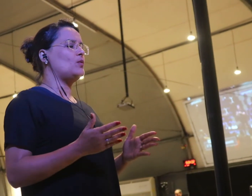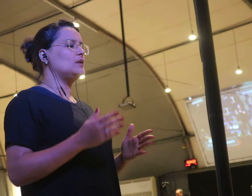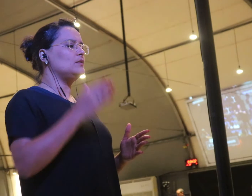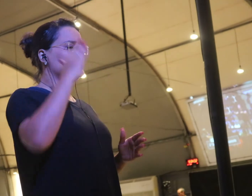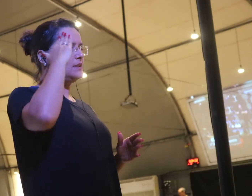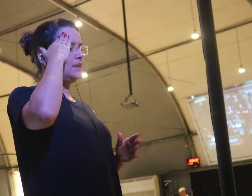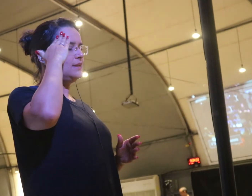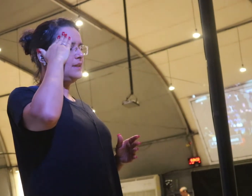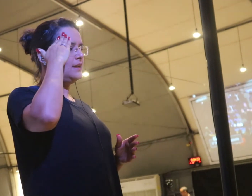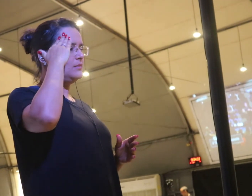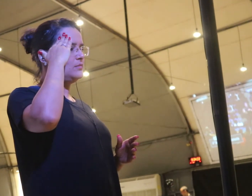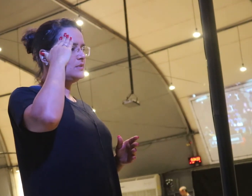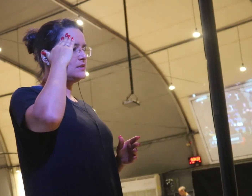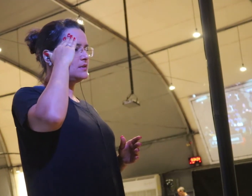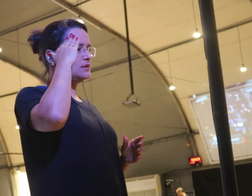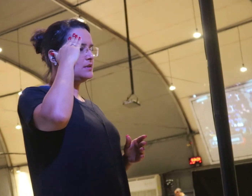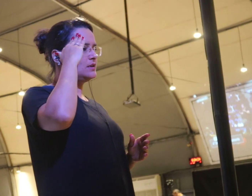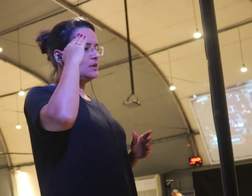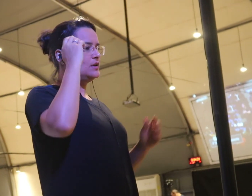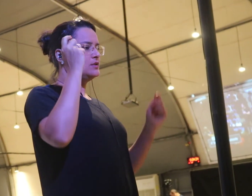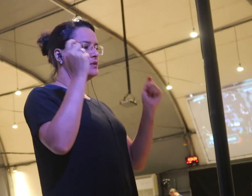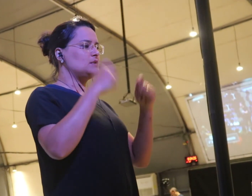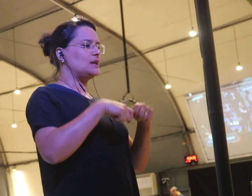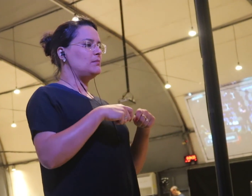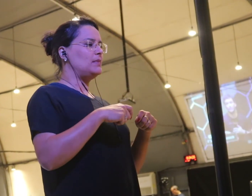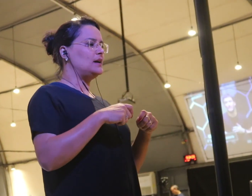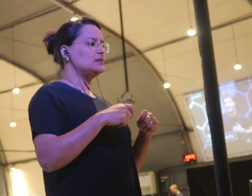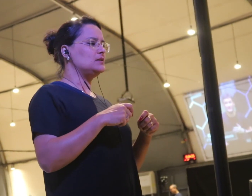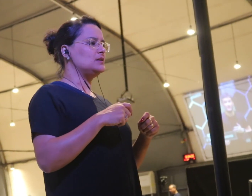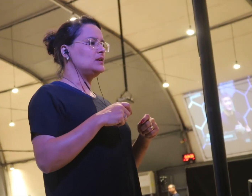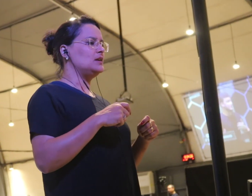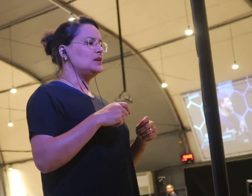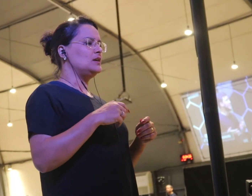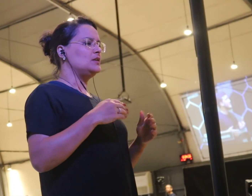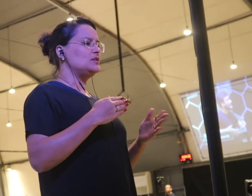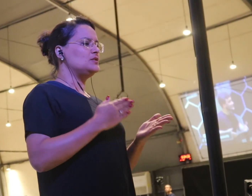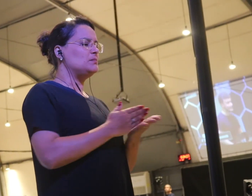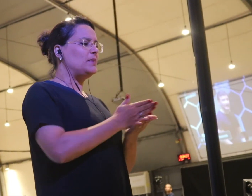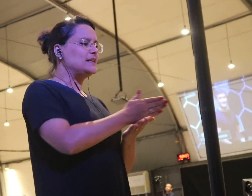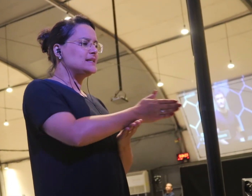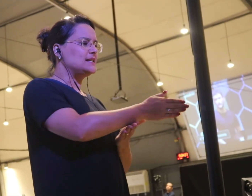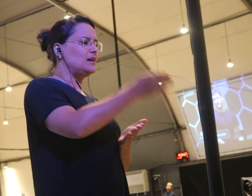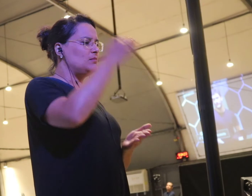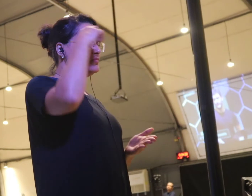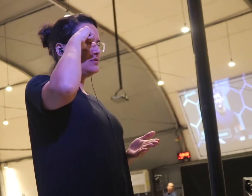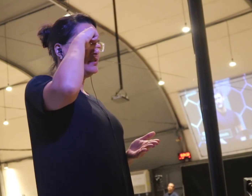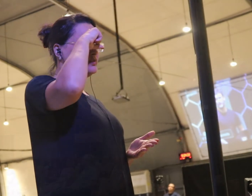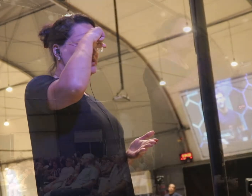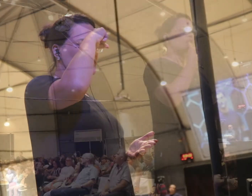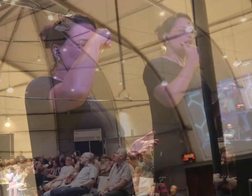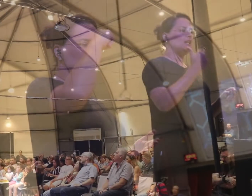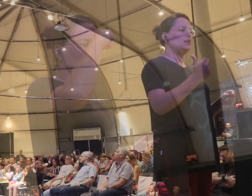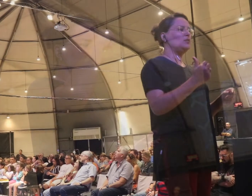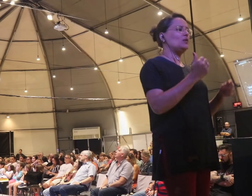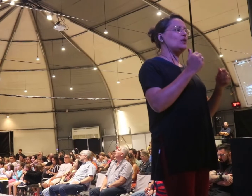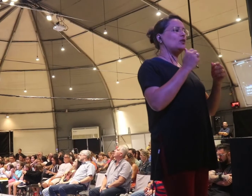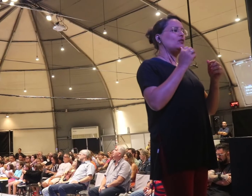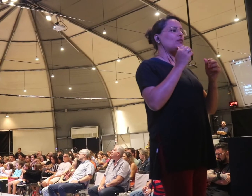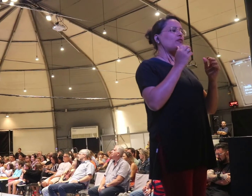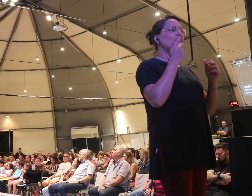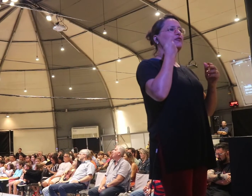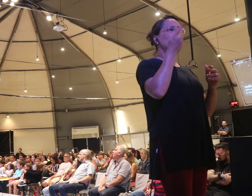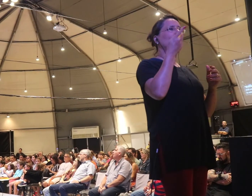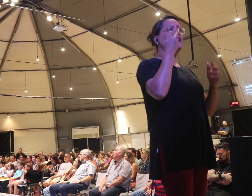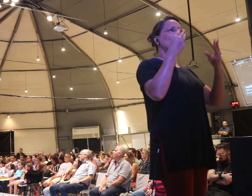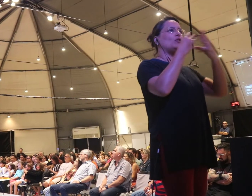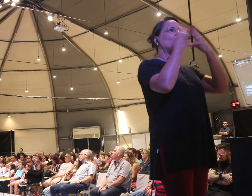forma profunda, a gente é capaz de passar por algumas dificuldades na vida de uma forma mais fácil. Para a glória de